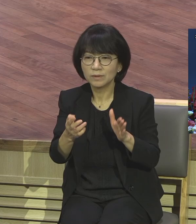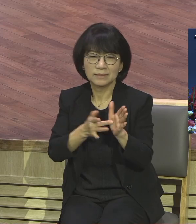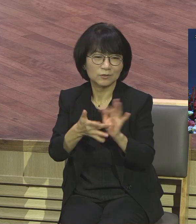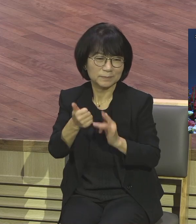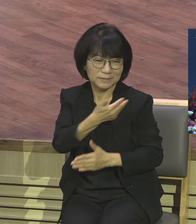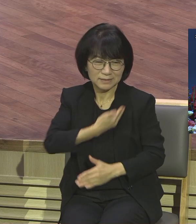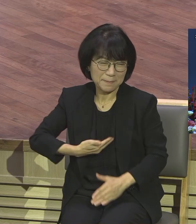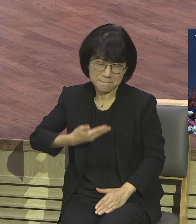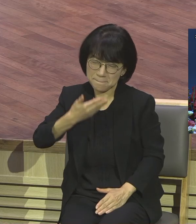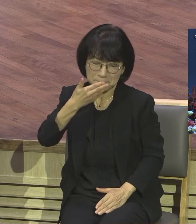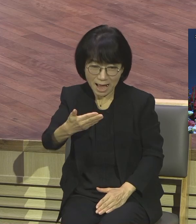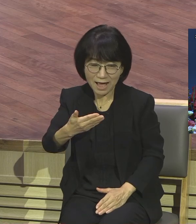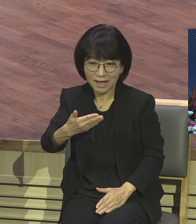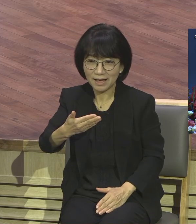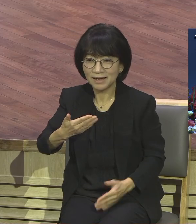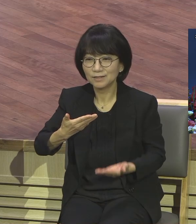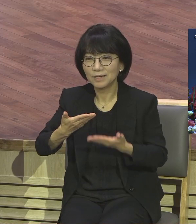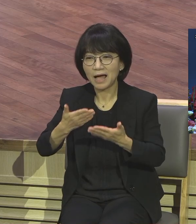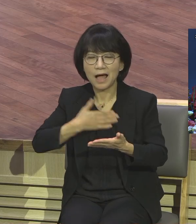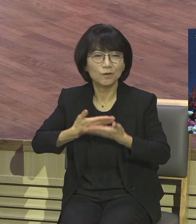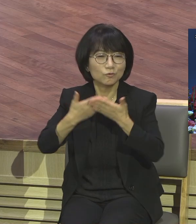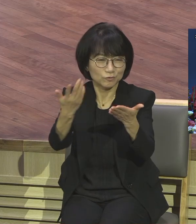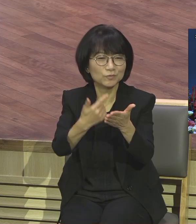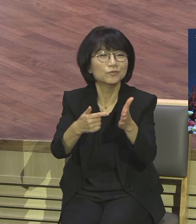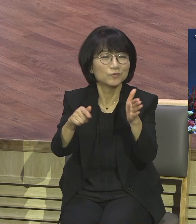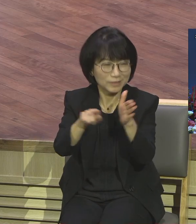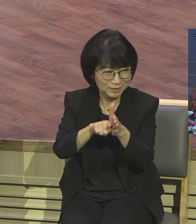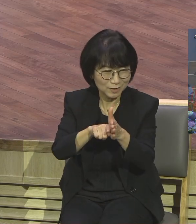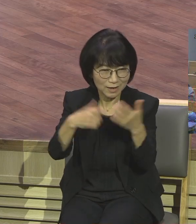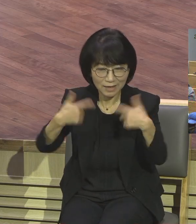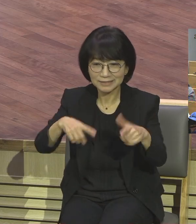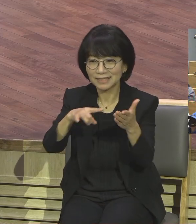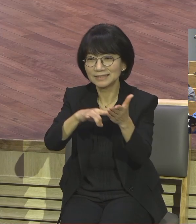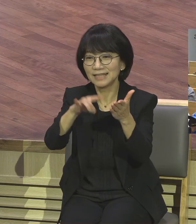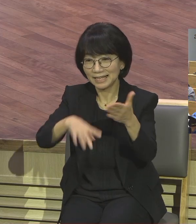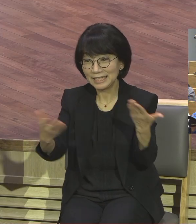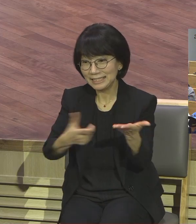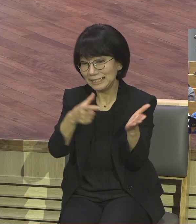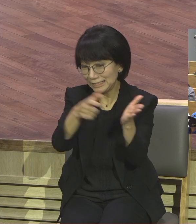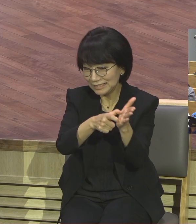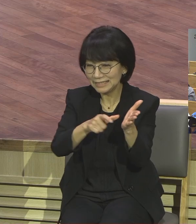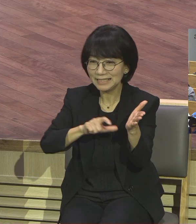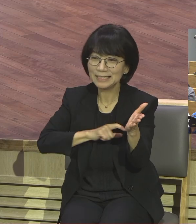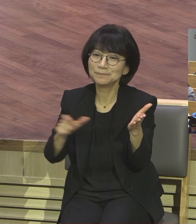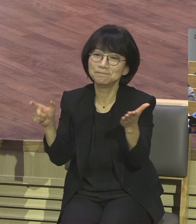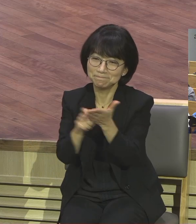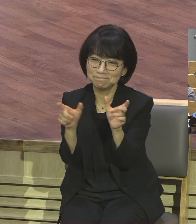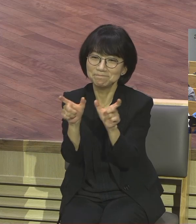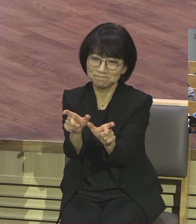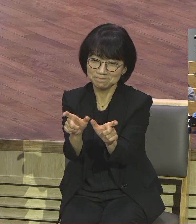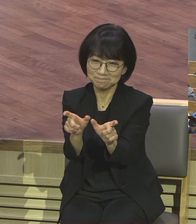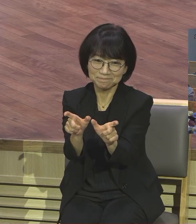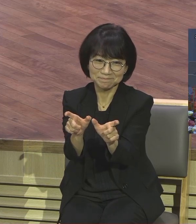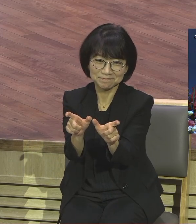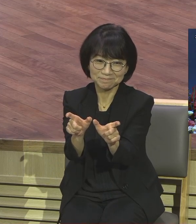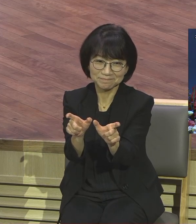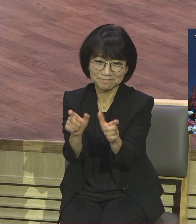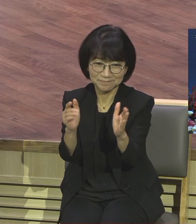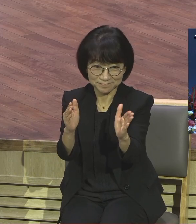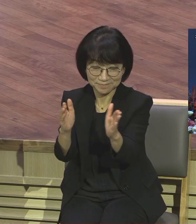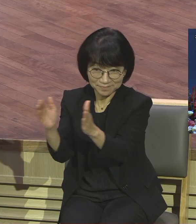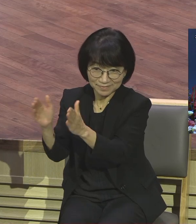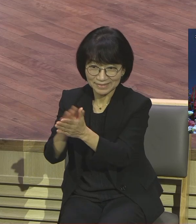예수 그리스도의 절대 제자로 서시기를 주님으로 축복합니다. 결론, 이 철로역전의 말이